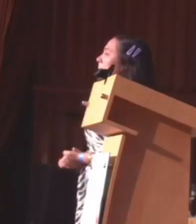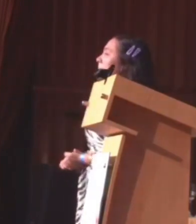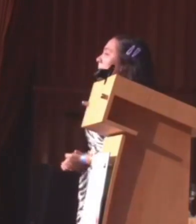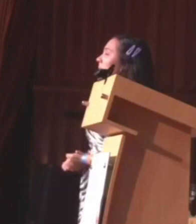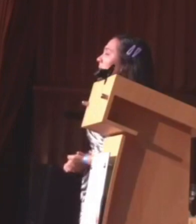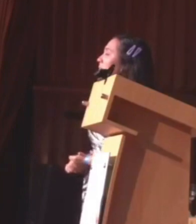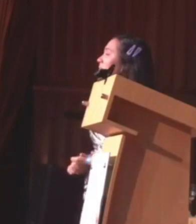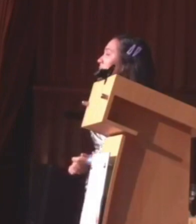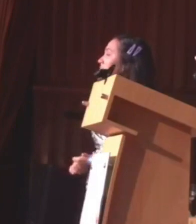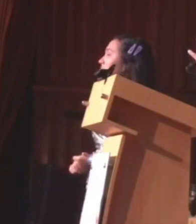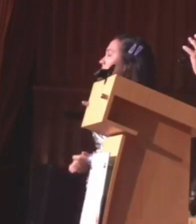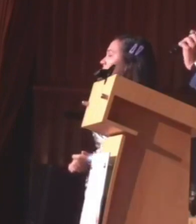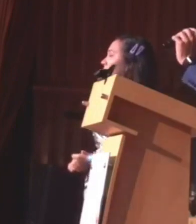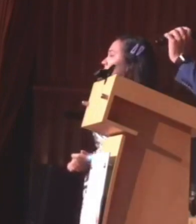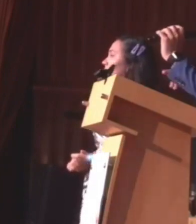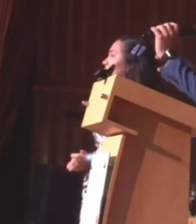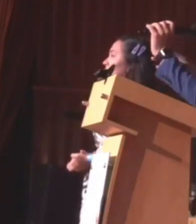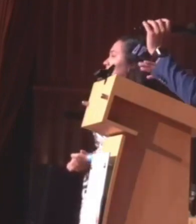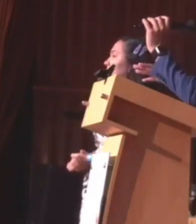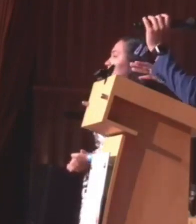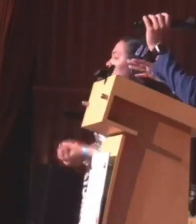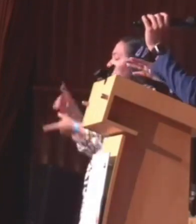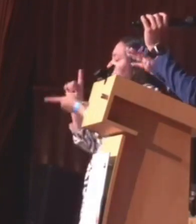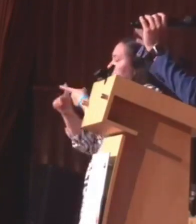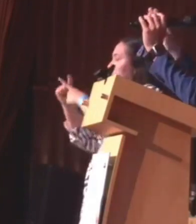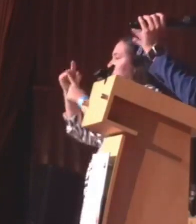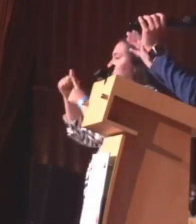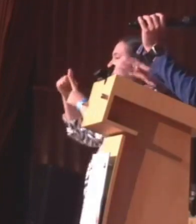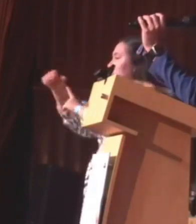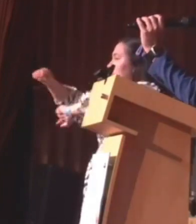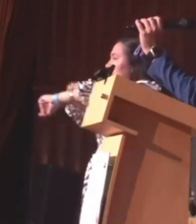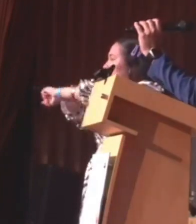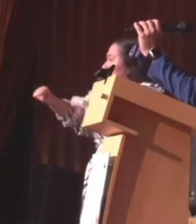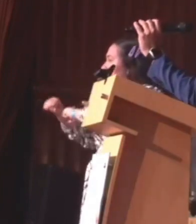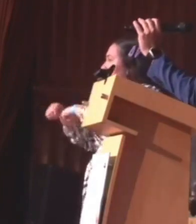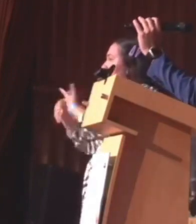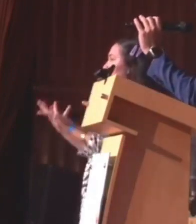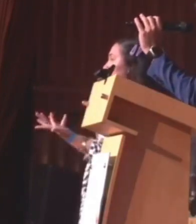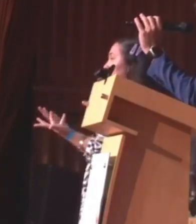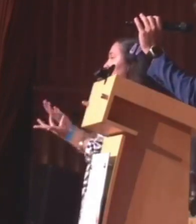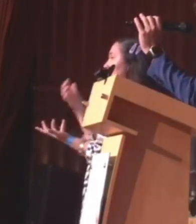dice, une dos verbos en español, que es saber estar.